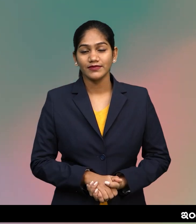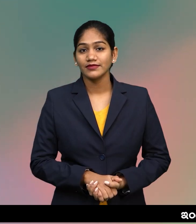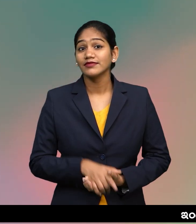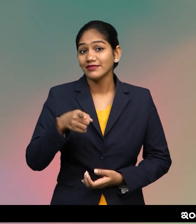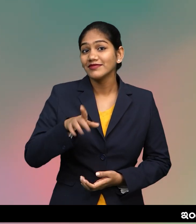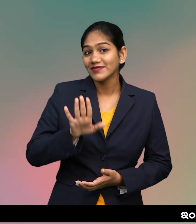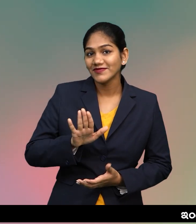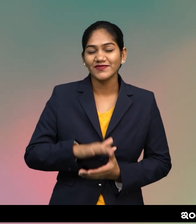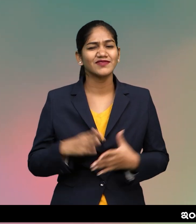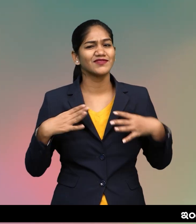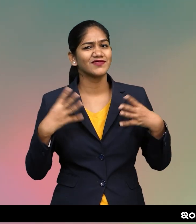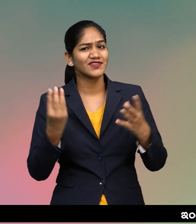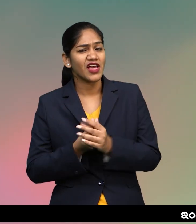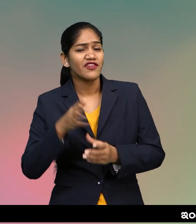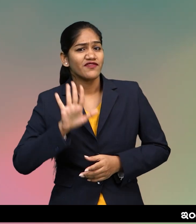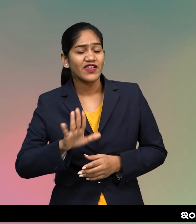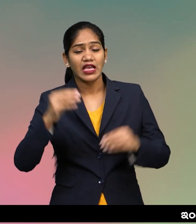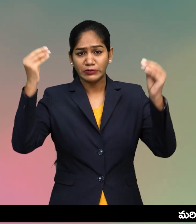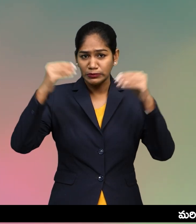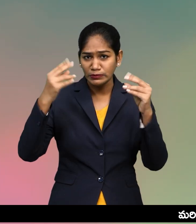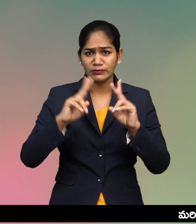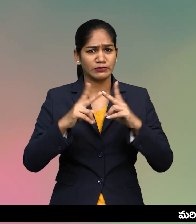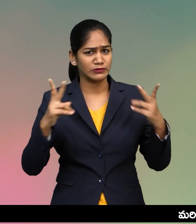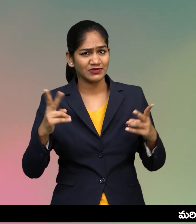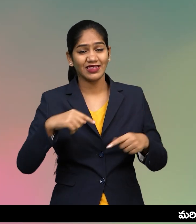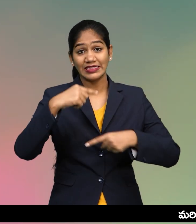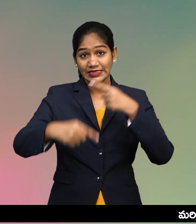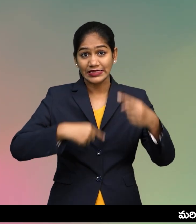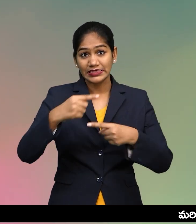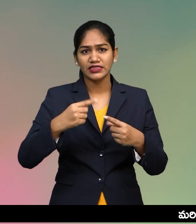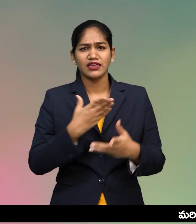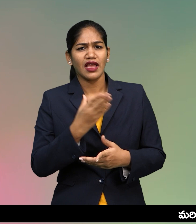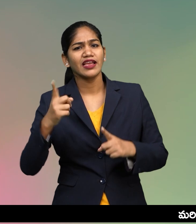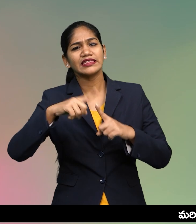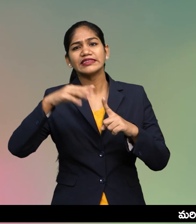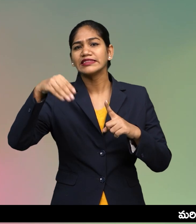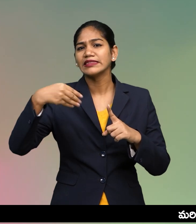ఇందులో మనకు సీజనల్ మరియు తాత్కాలిక వలస,